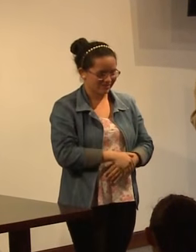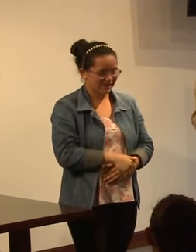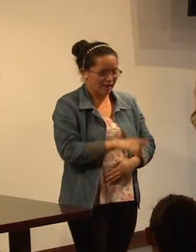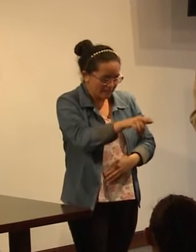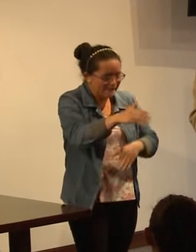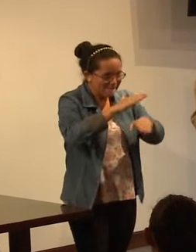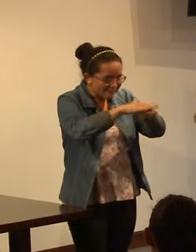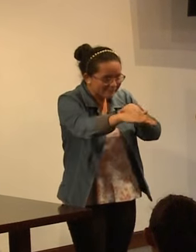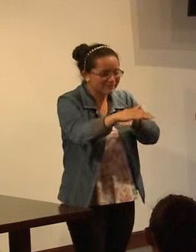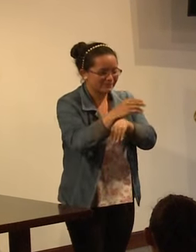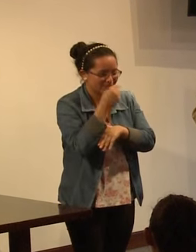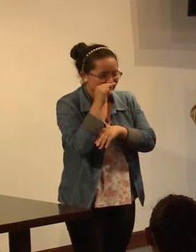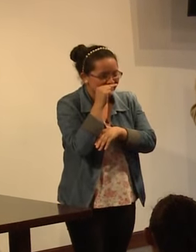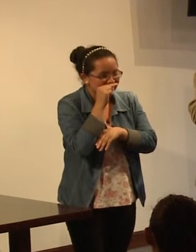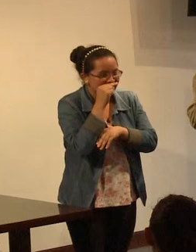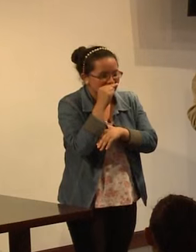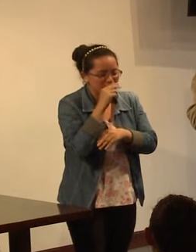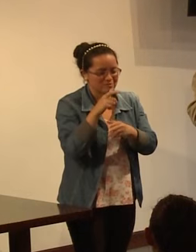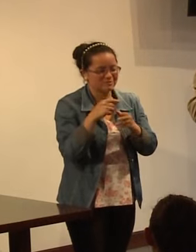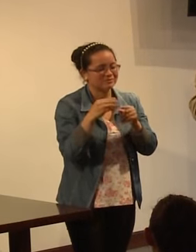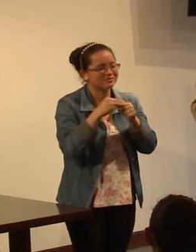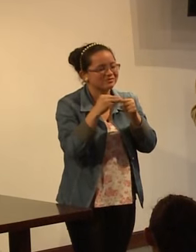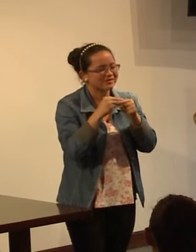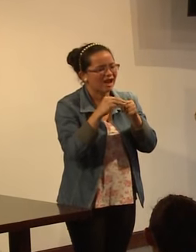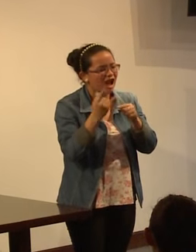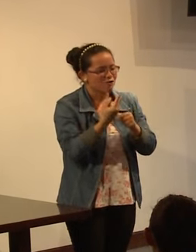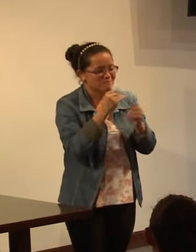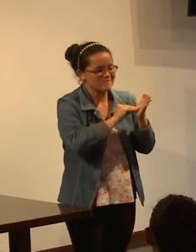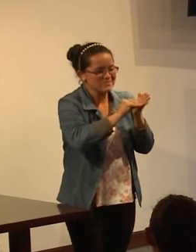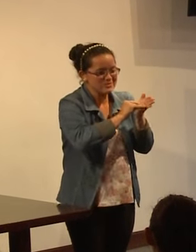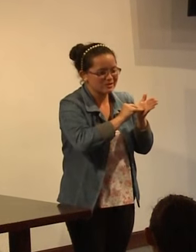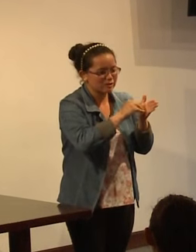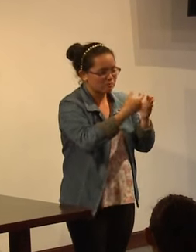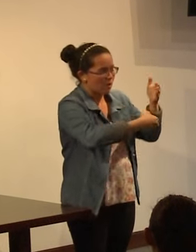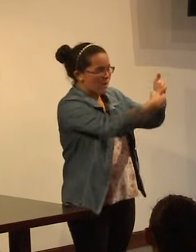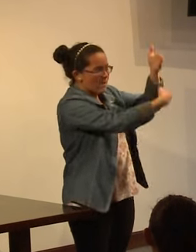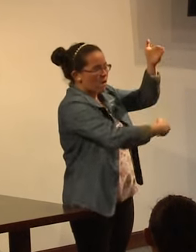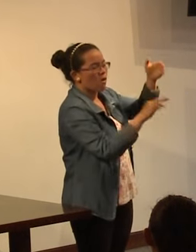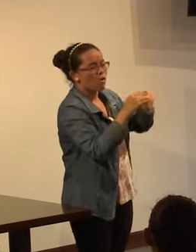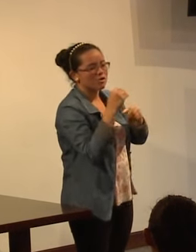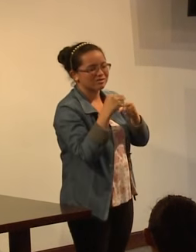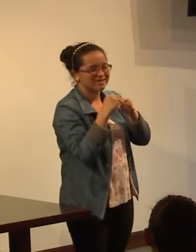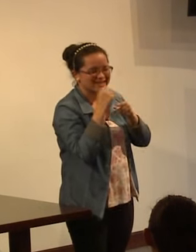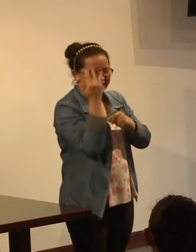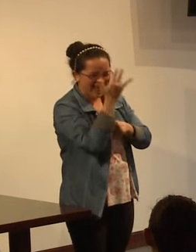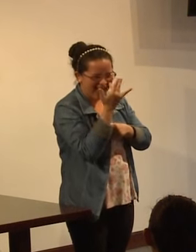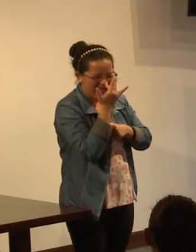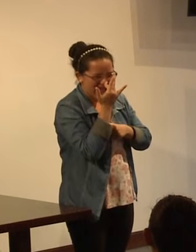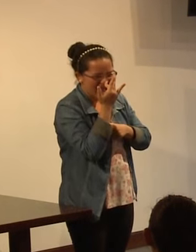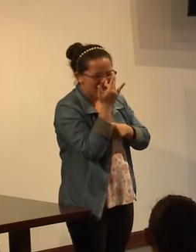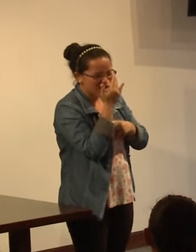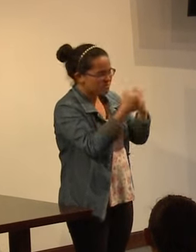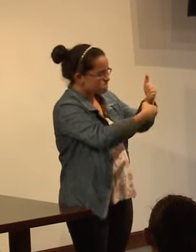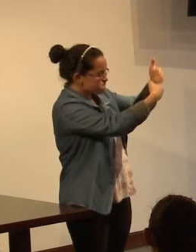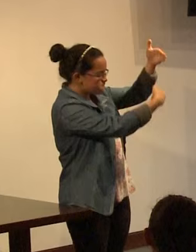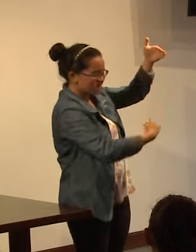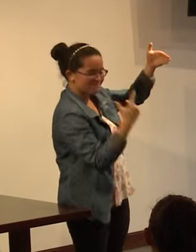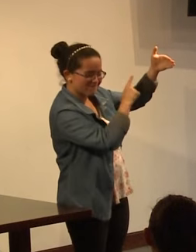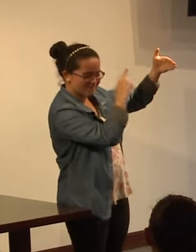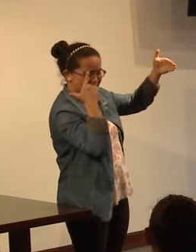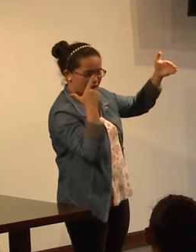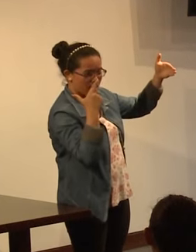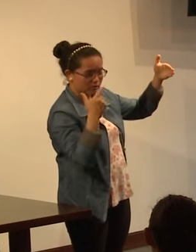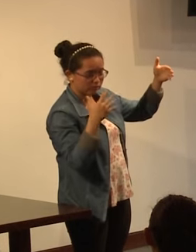1 año, denle una crayola y denle una pared blanca y denle alguna instrucción. Denle un marcador negro para que el niño ponga una pared, a ver si hay que decirle que necesita